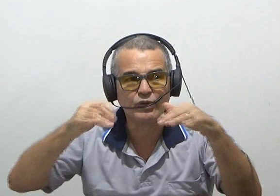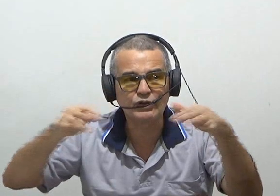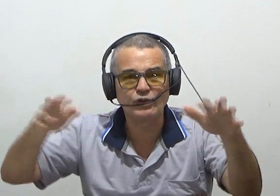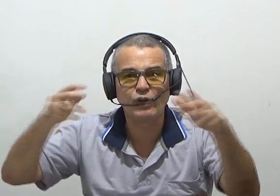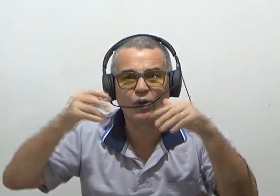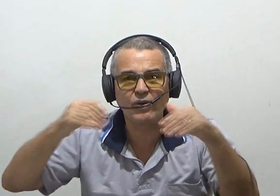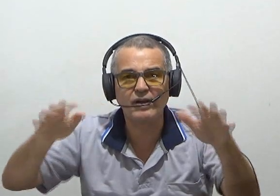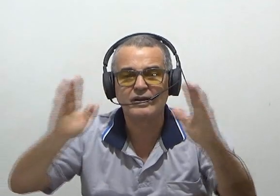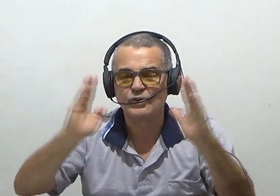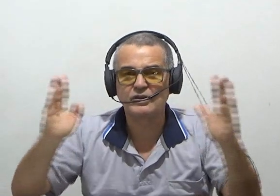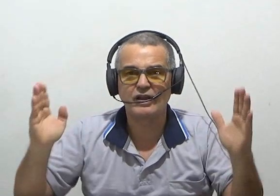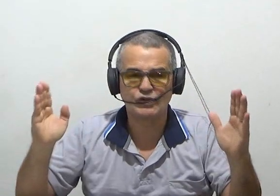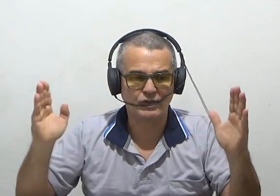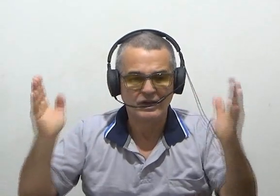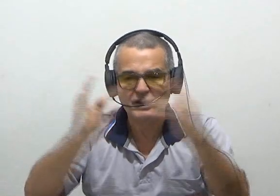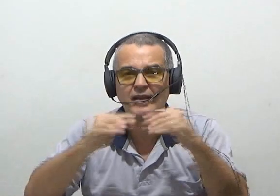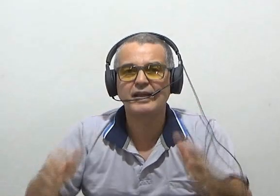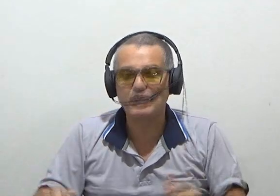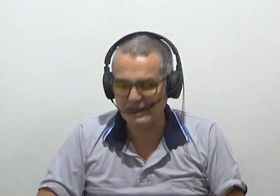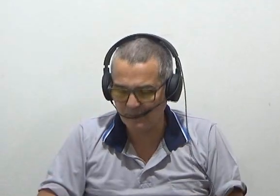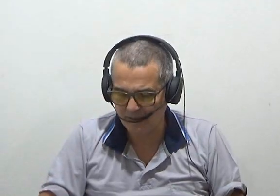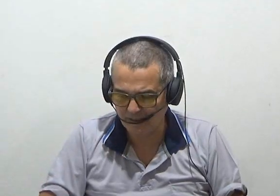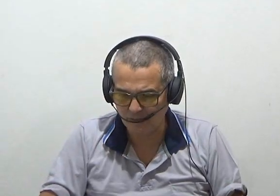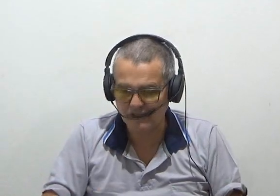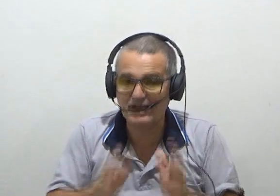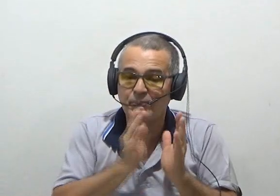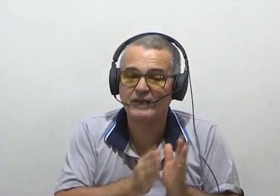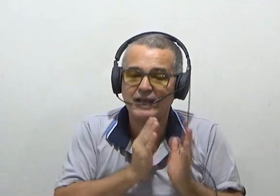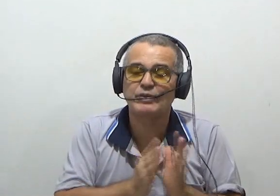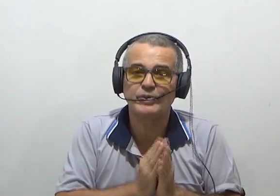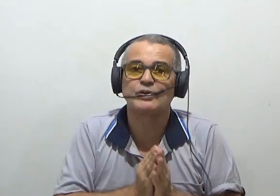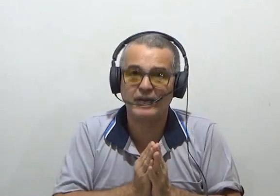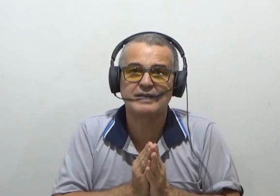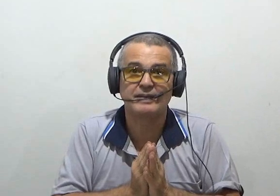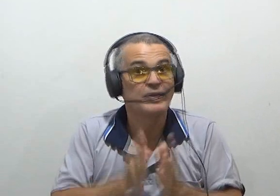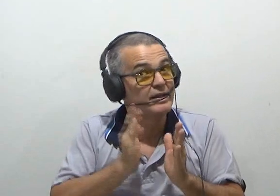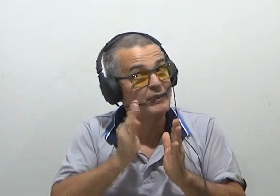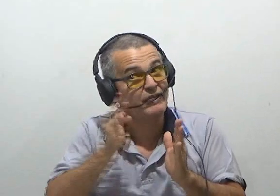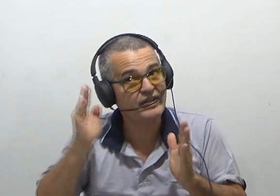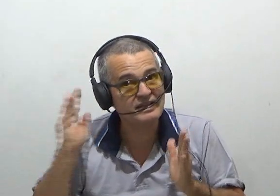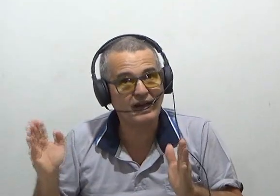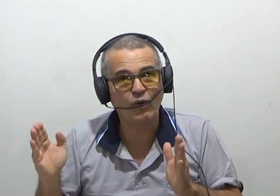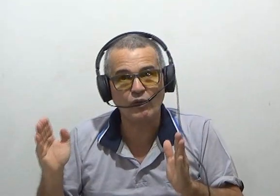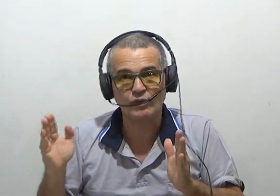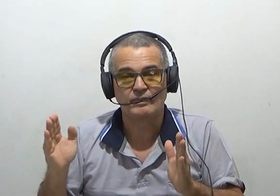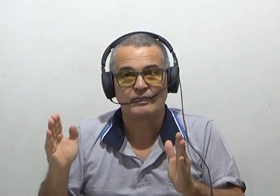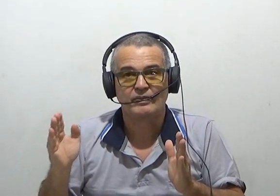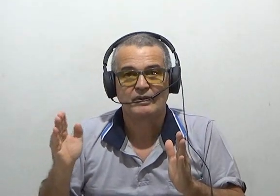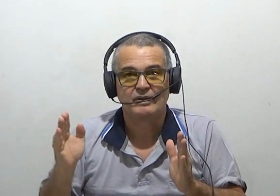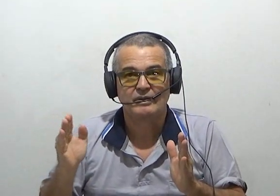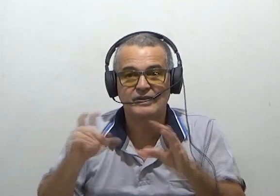ficar muito longa o texto. E ele termina se perdendo. A gente aprende na língua portuguesa que é para fazer